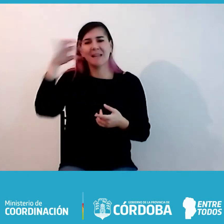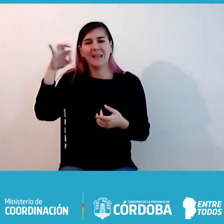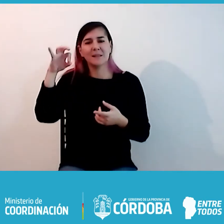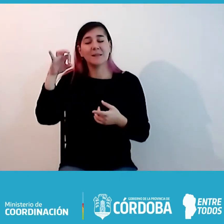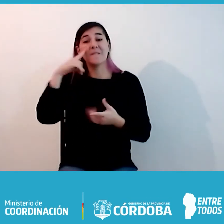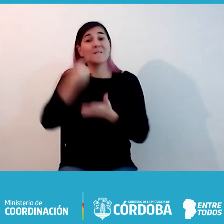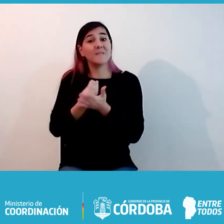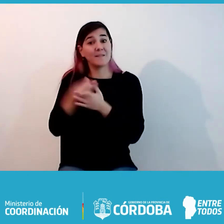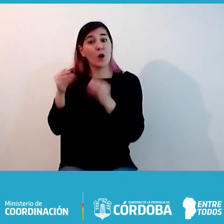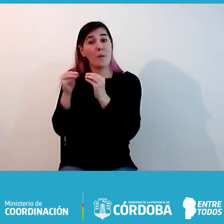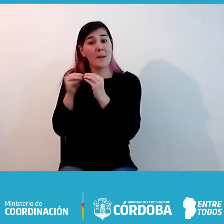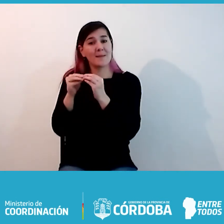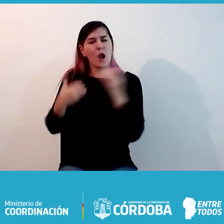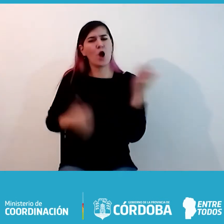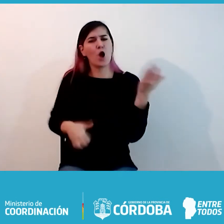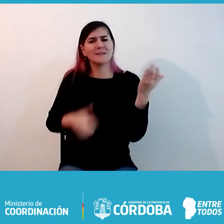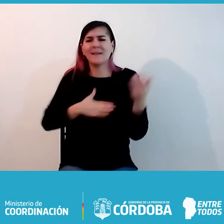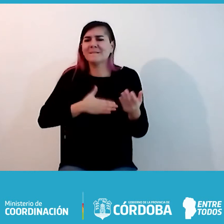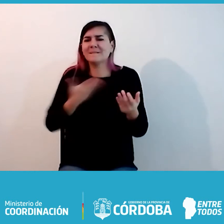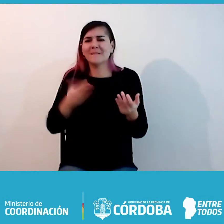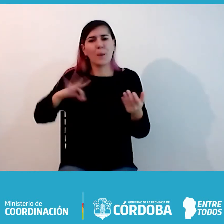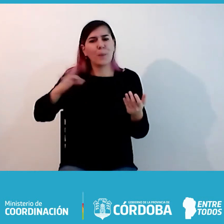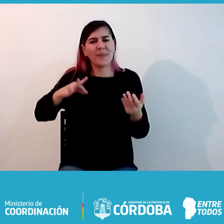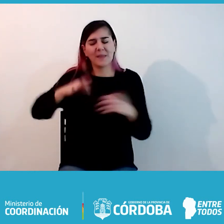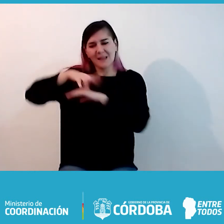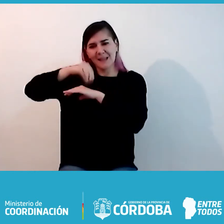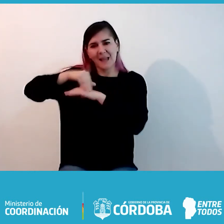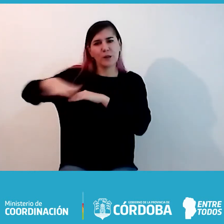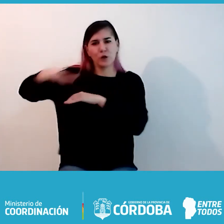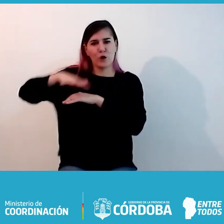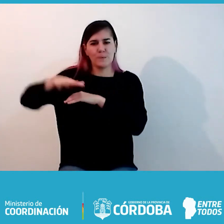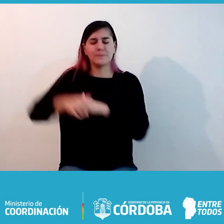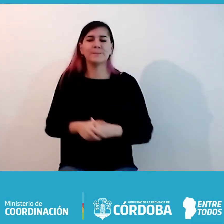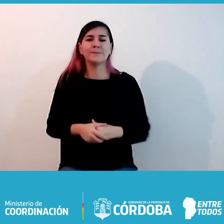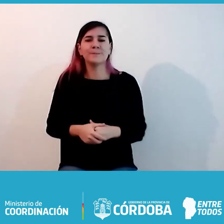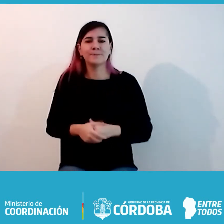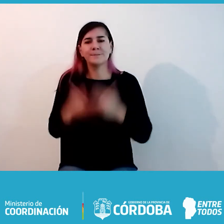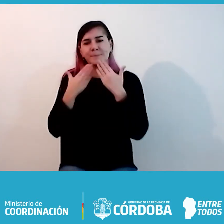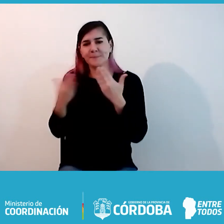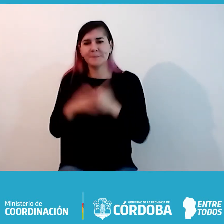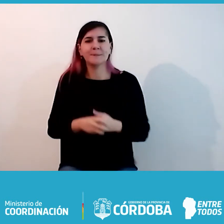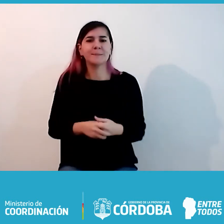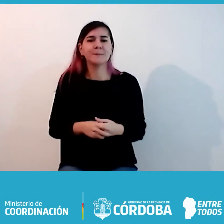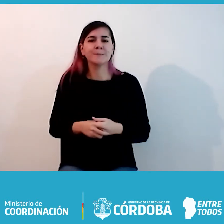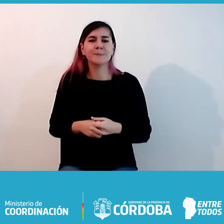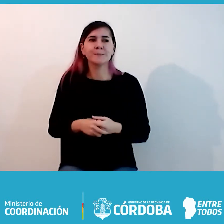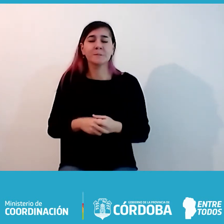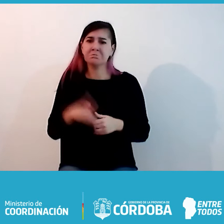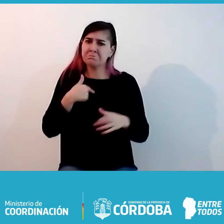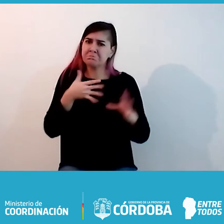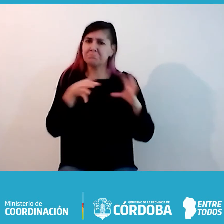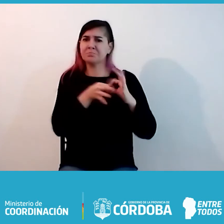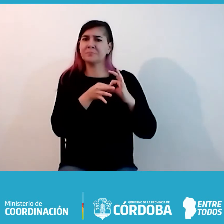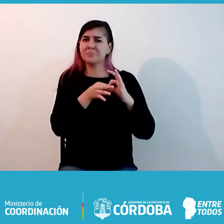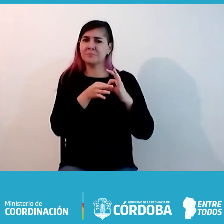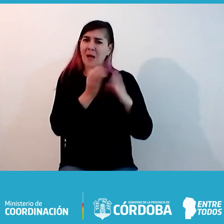en Cosquín, siendo un apasionado de la vida y del territorio. Gracias. Adhiere a lo